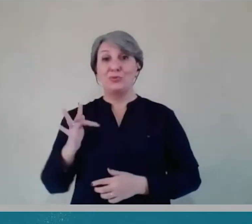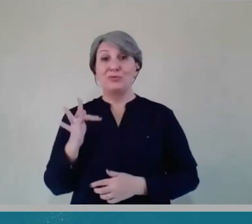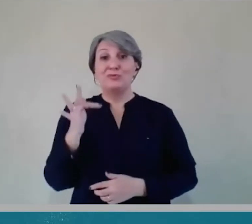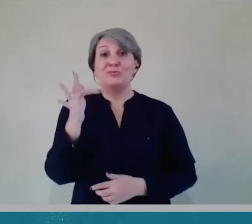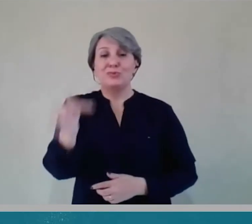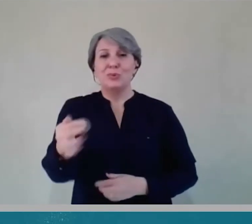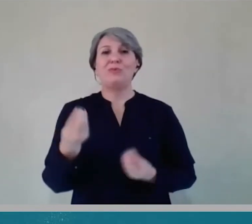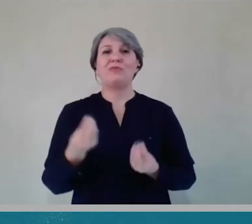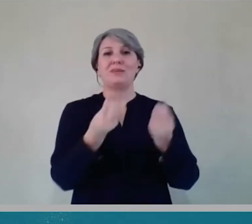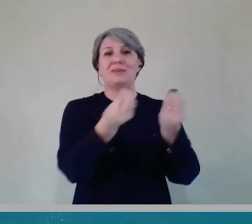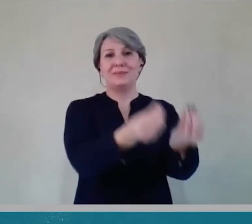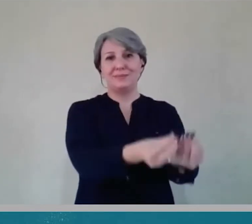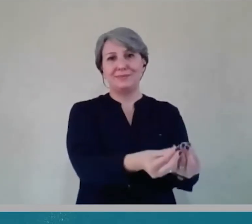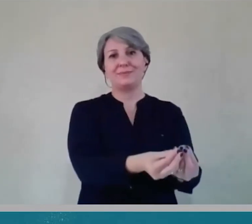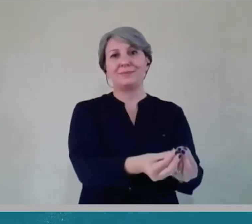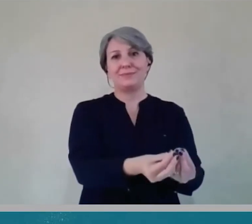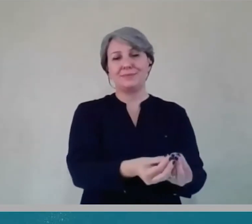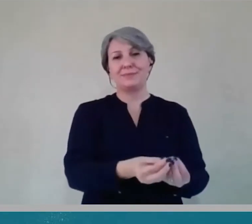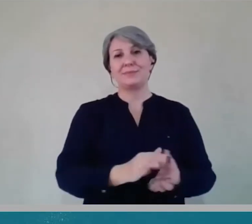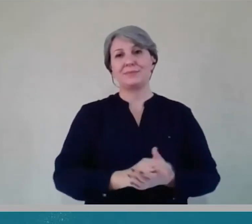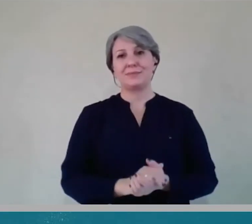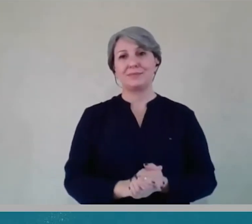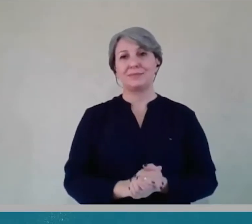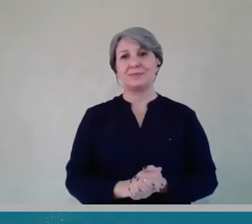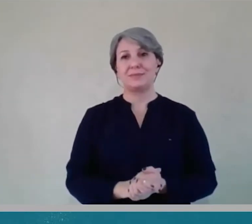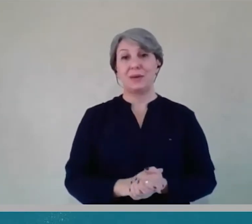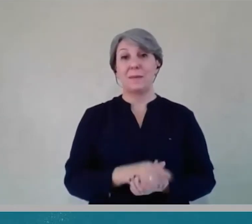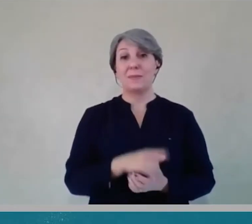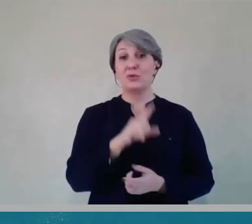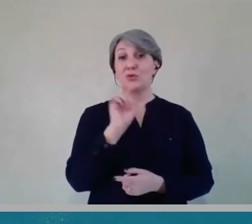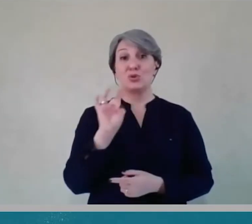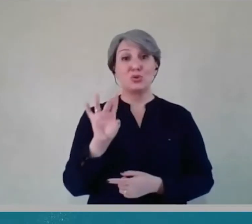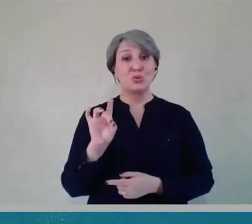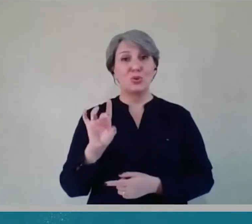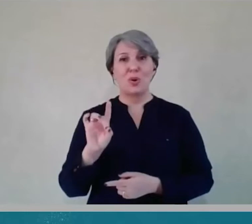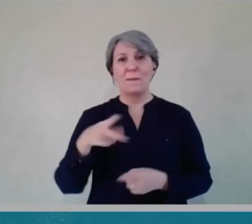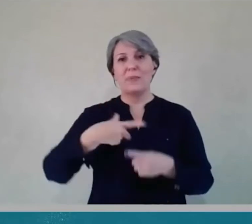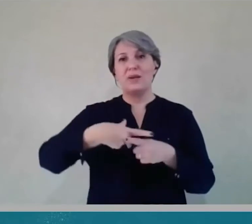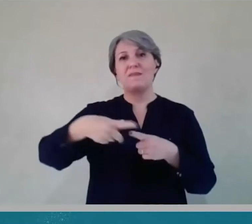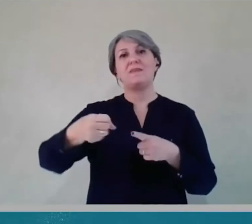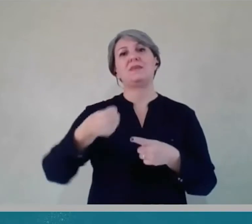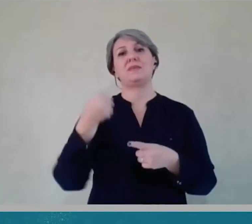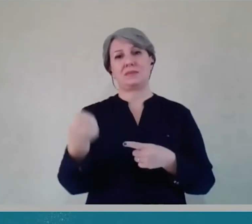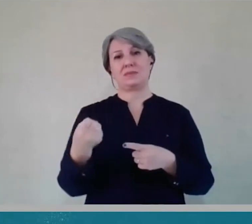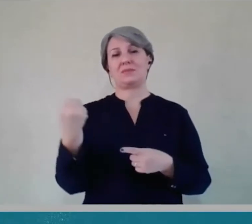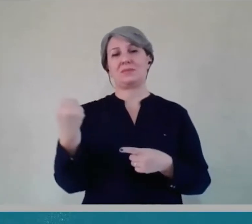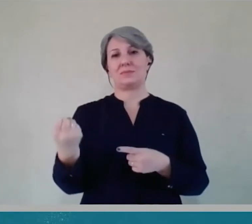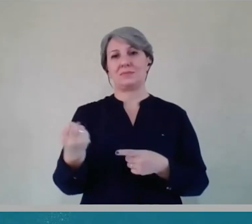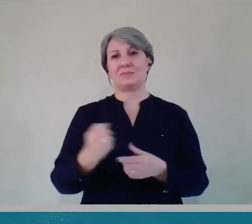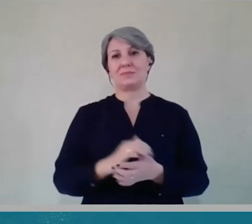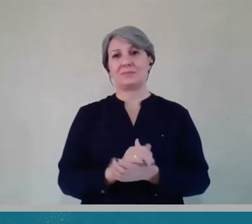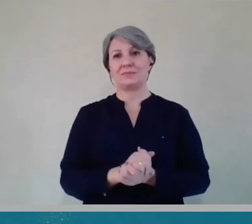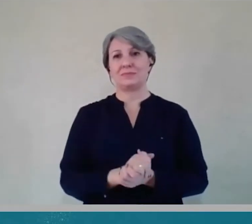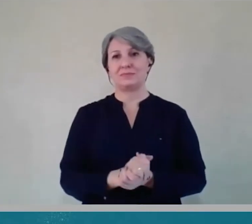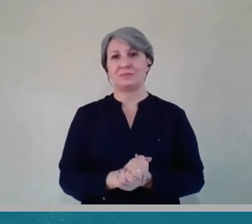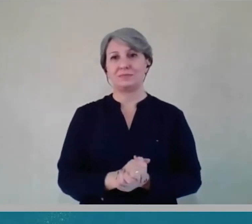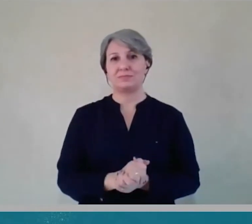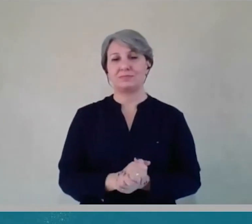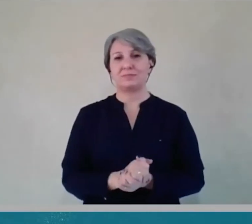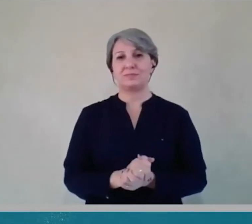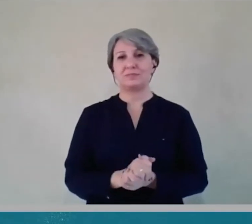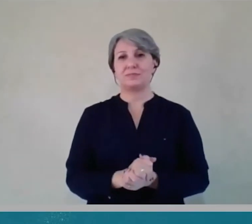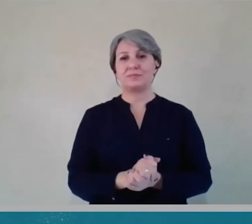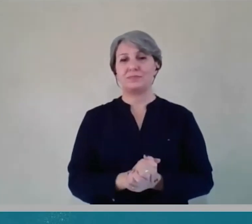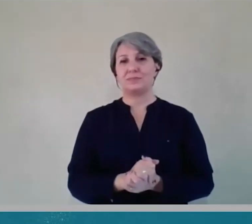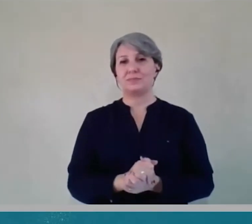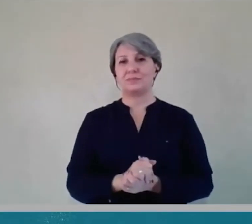essa justiça que deve exceder em muito a justiça dos fariseus, né, e dos escribas,